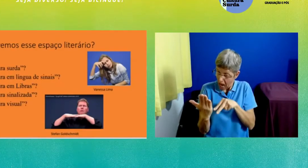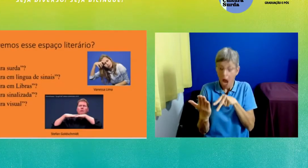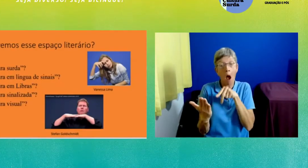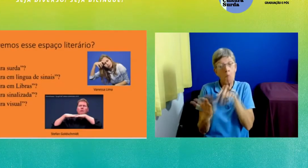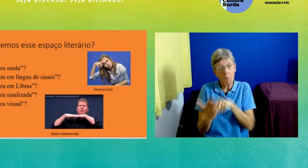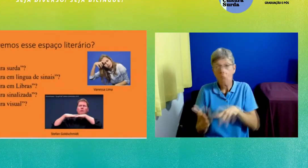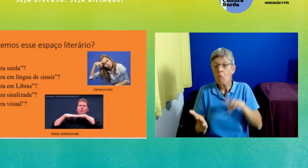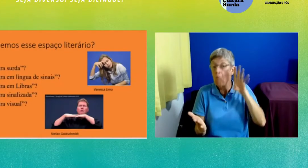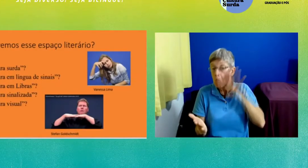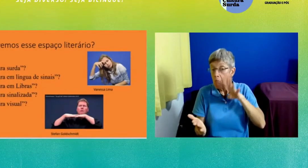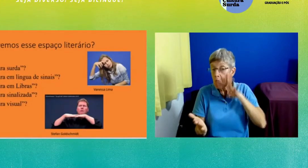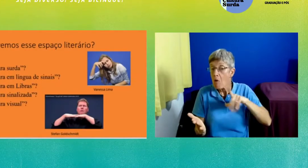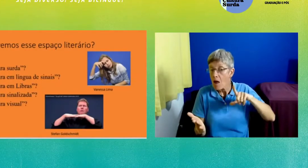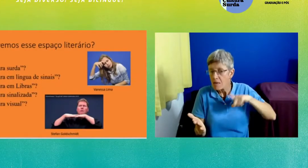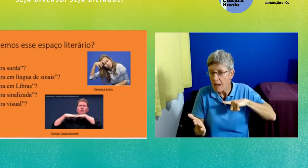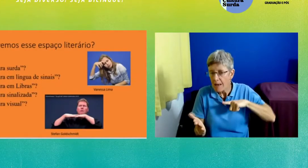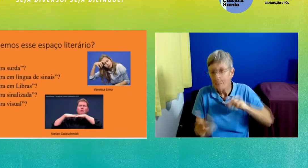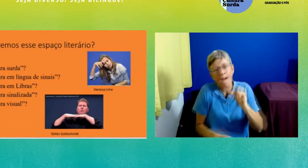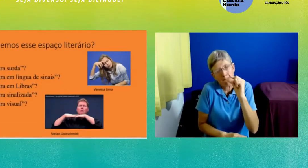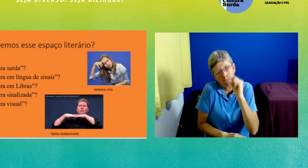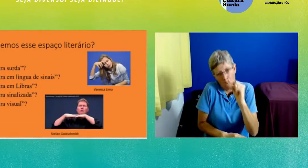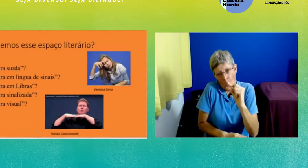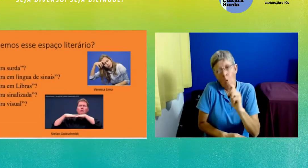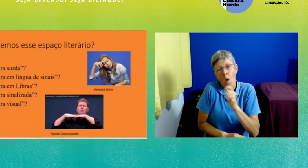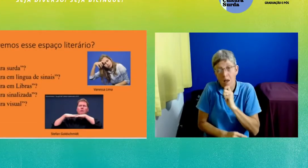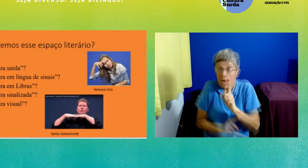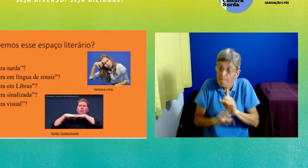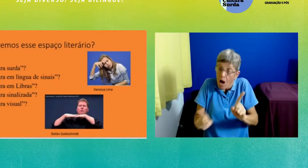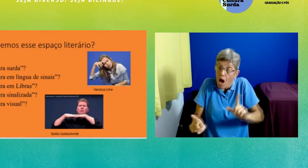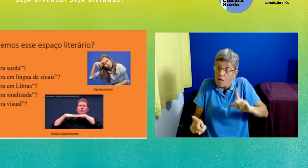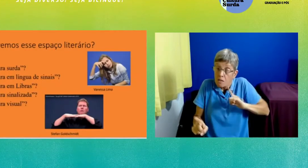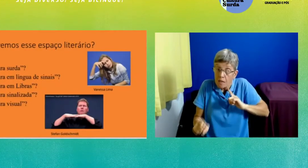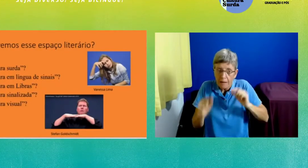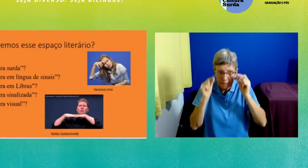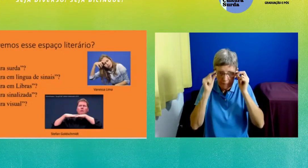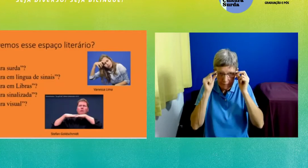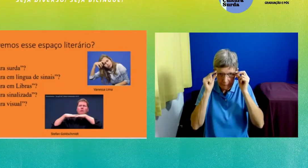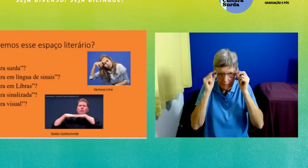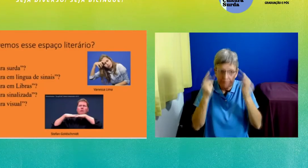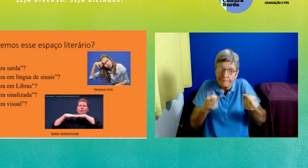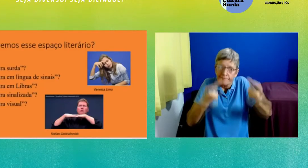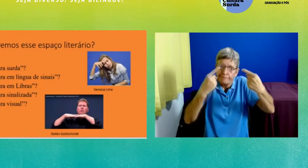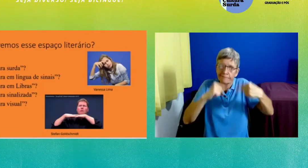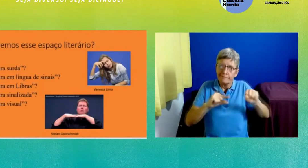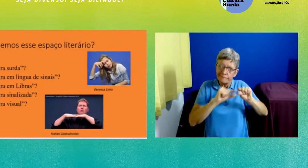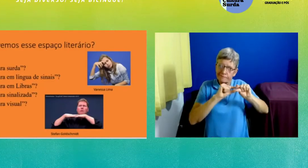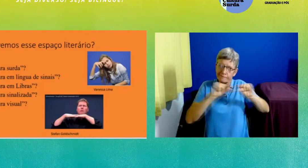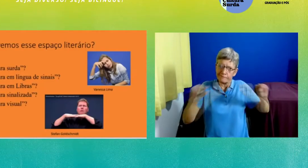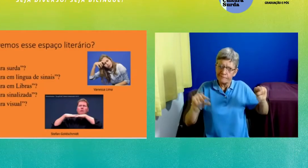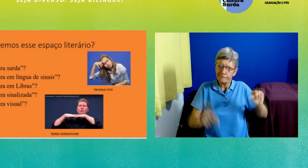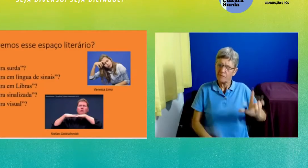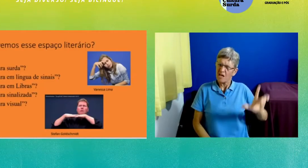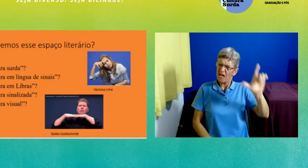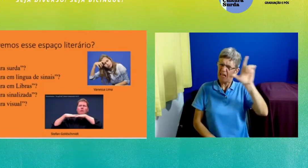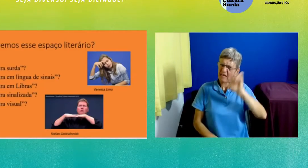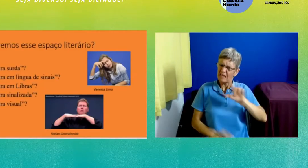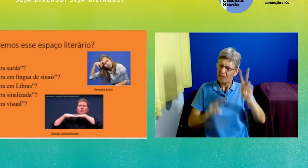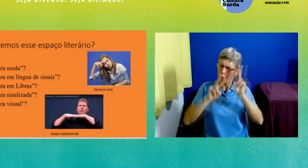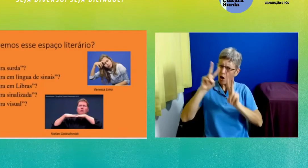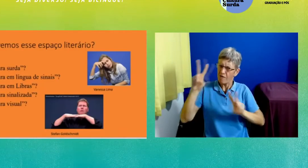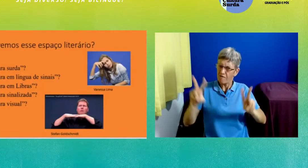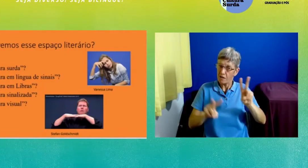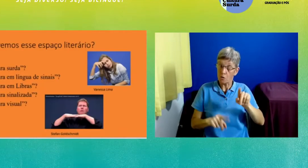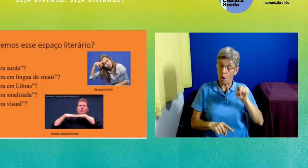só a pessoa vai fazer a leitura ali e vai achar legal, interessante. Tem pouco ainda material desse tipo, mas